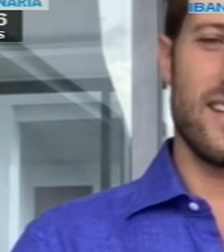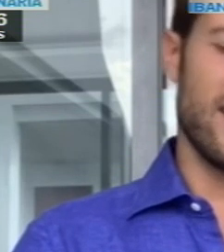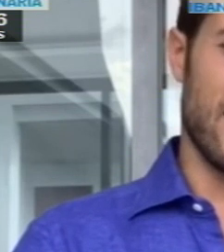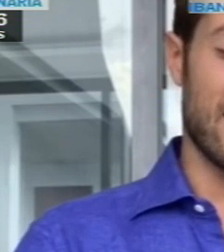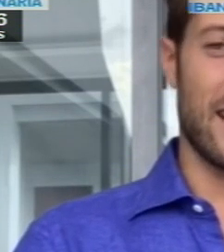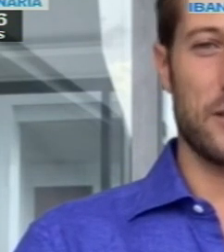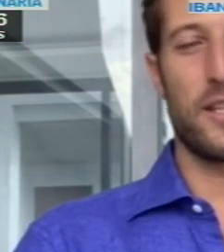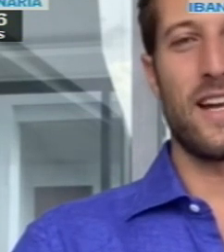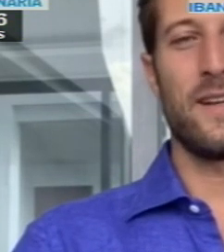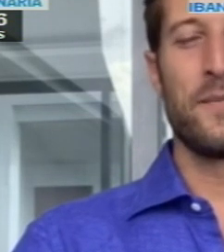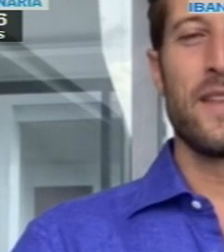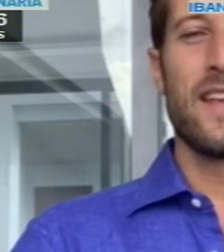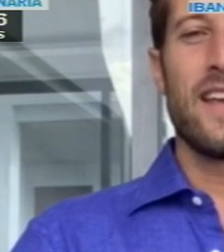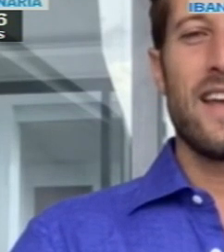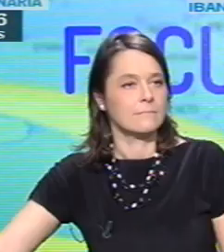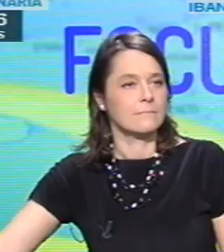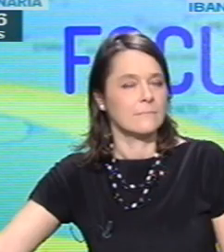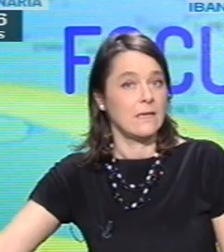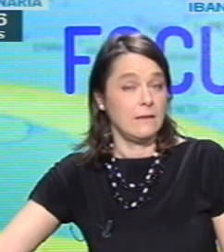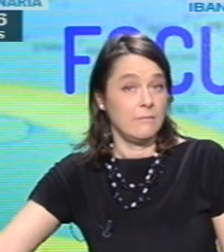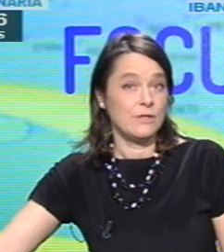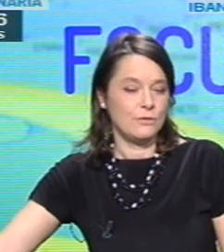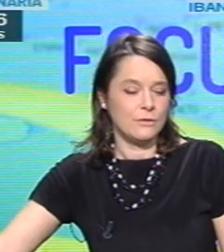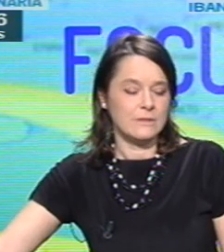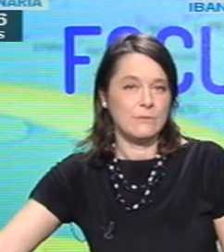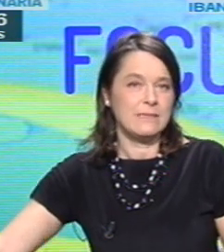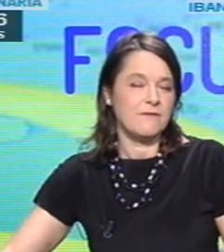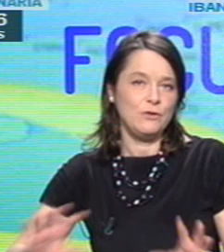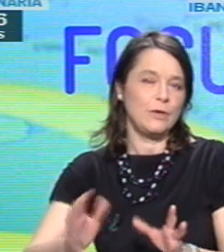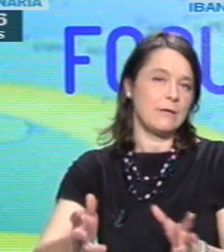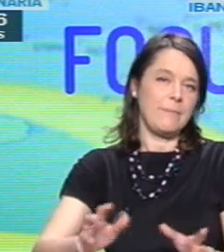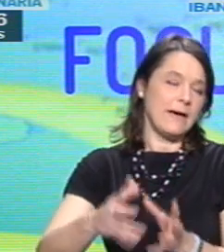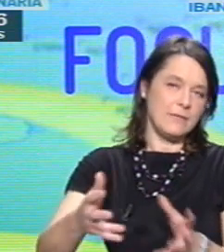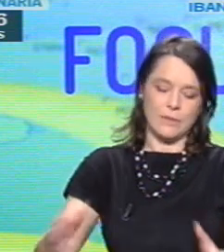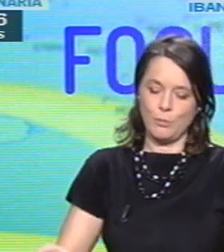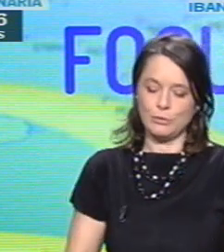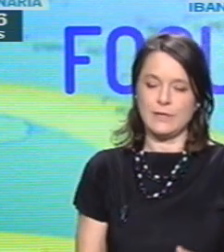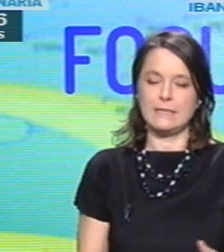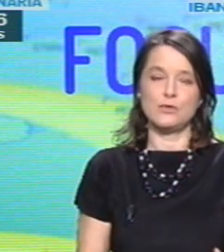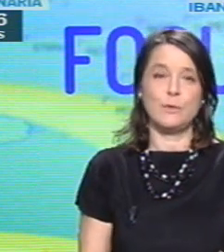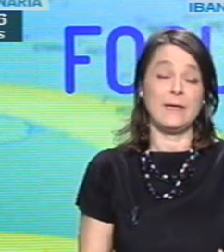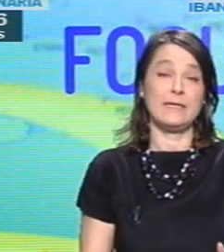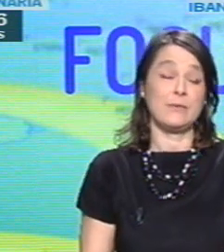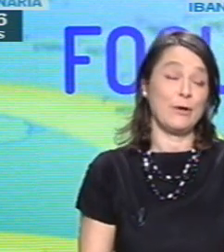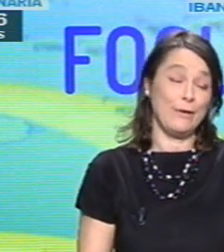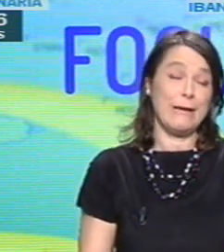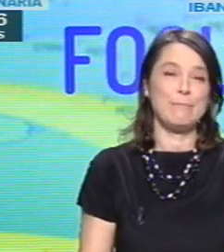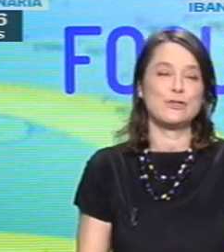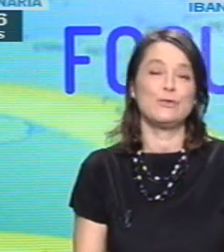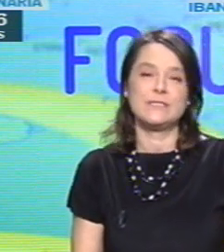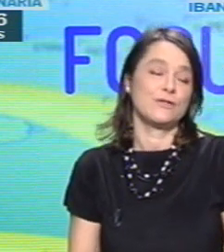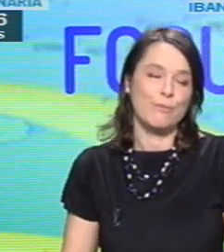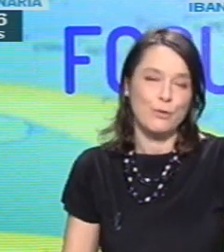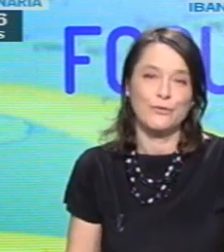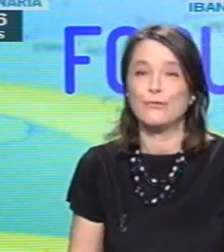Veneti e anche del resto d'Italia. Ho sentito, sì, una disavventura da una parte, perché non può tornare nel suo paese, però l'ha ammesso